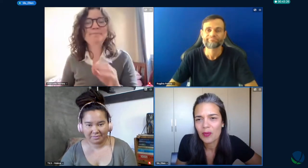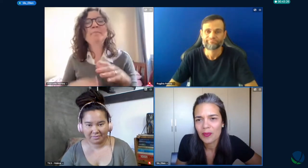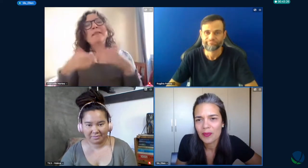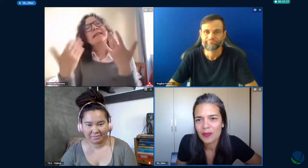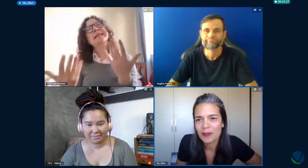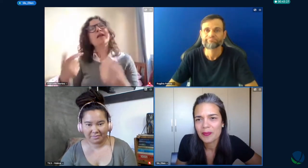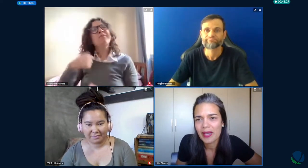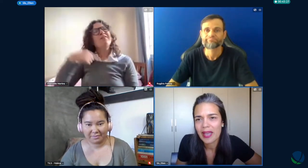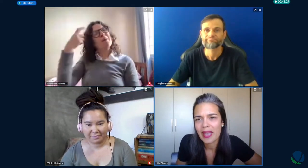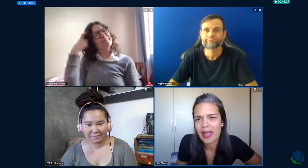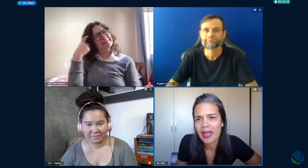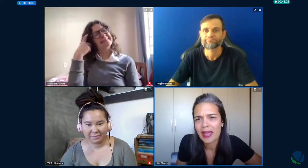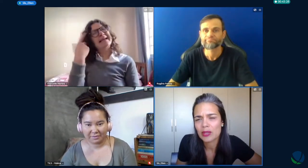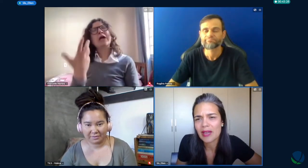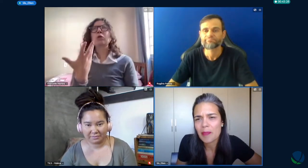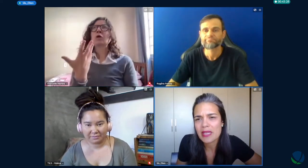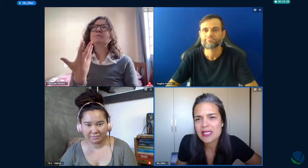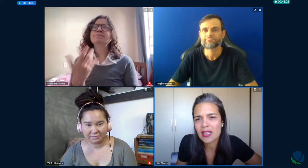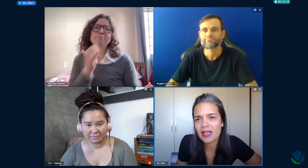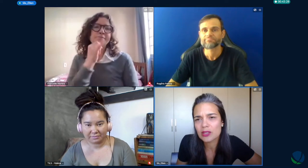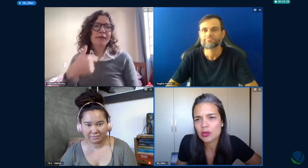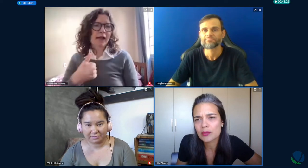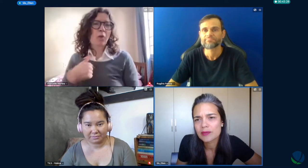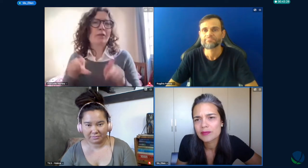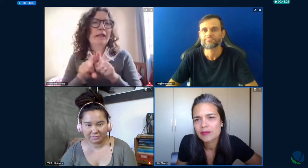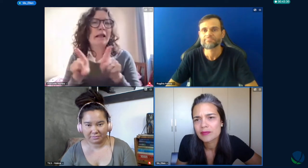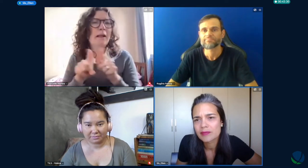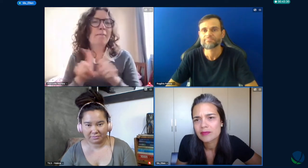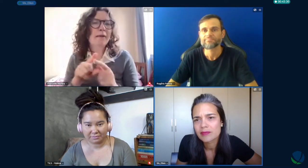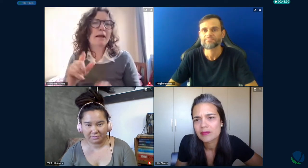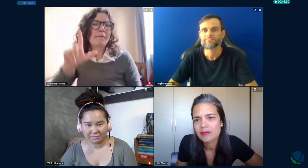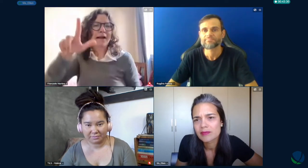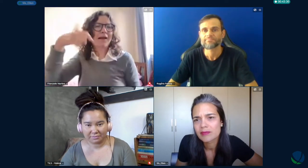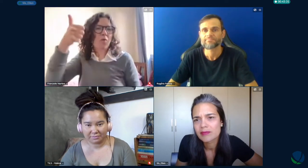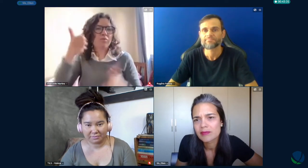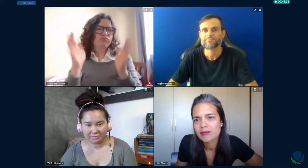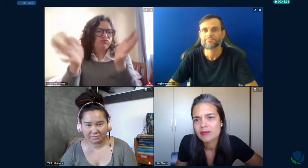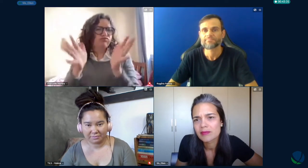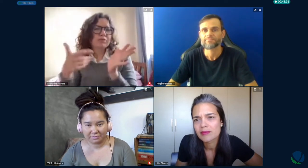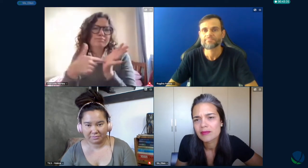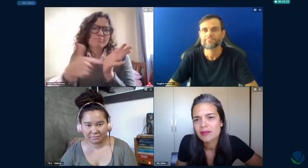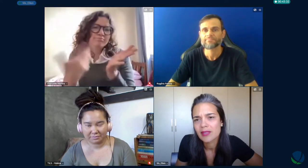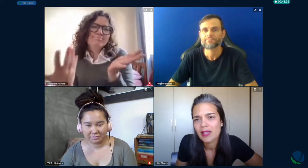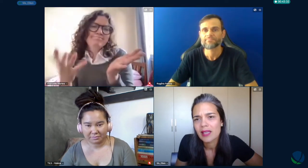Então, eu estava pensando